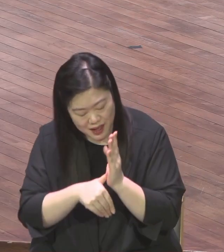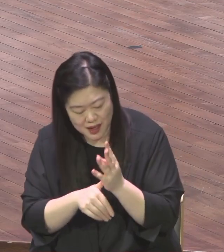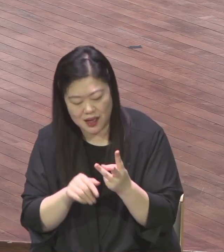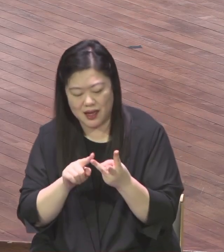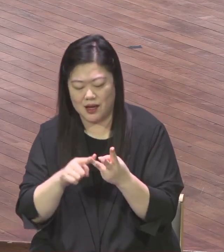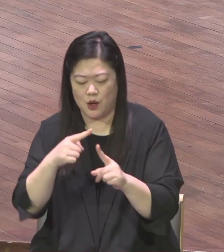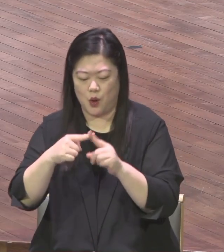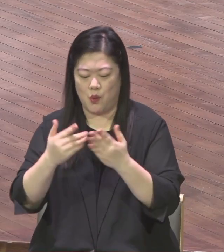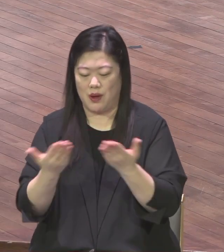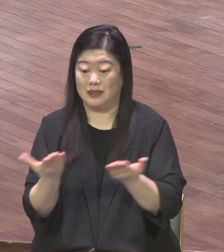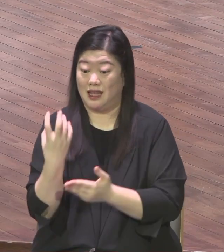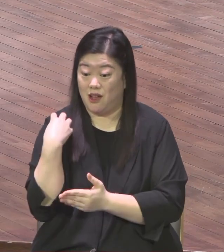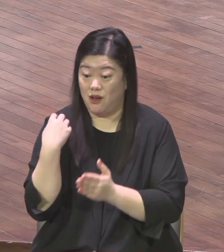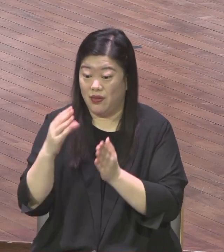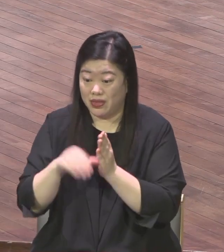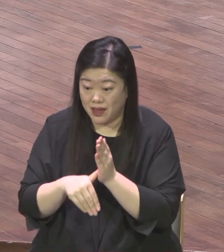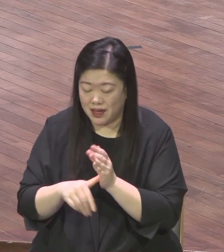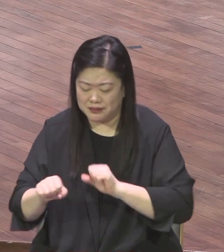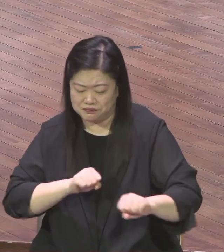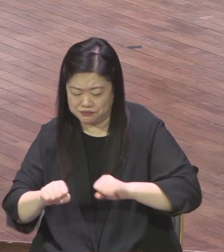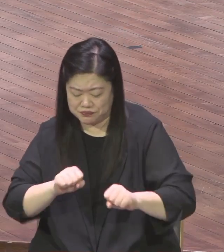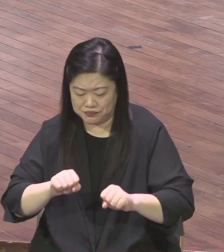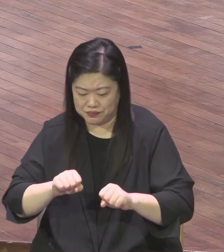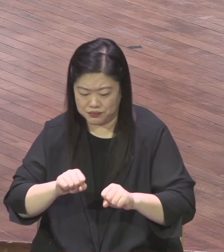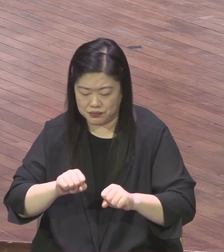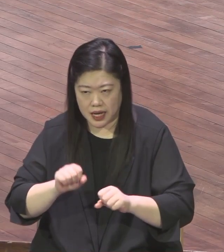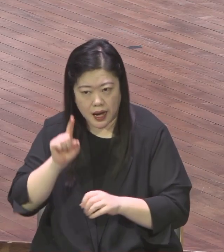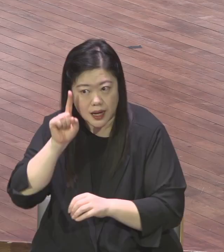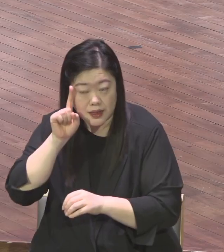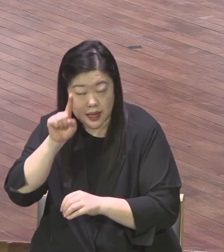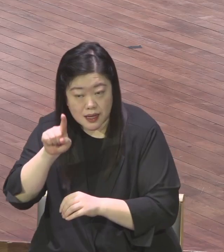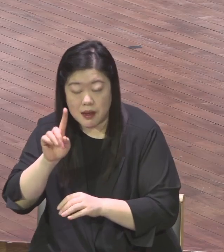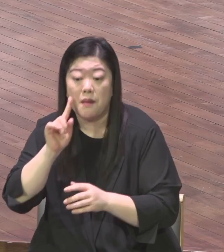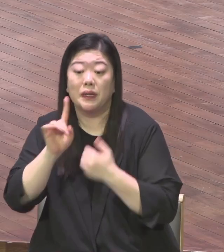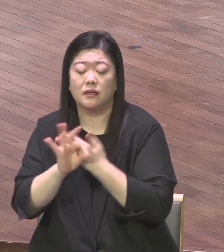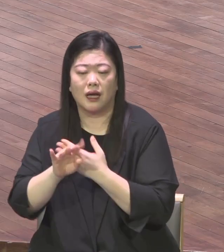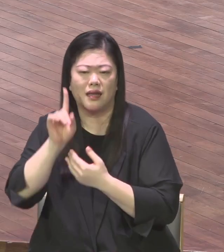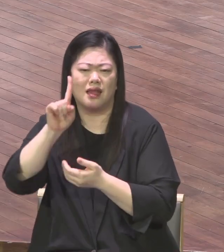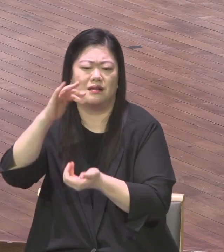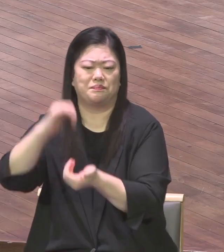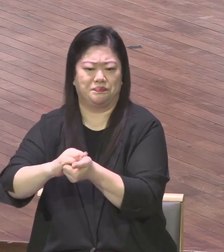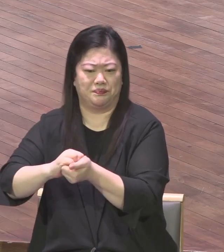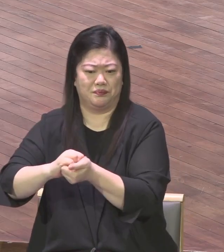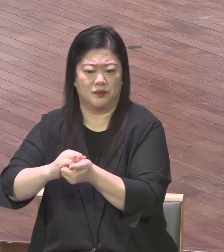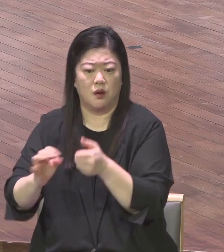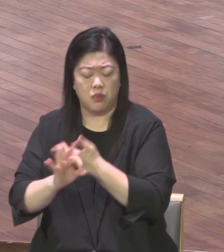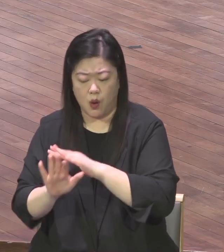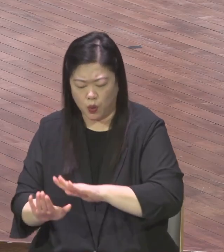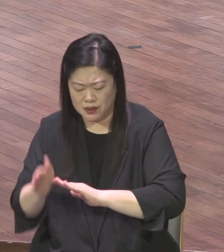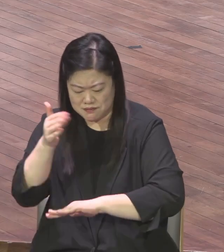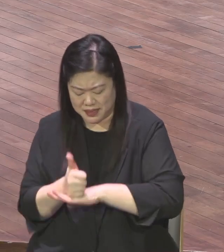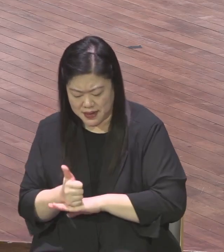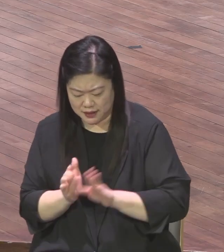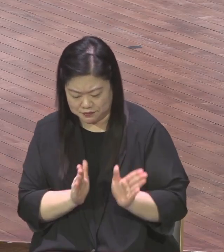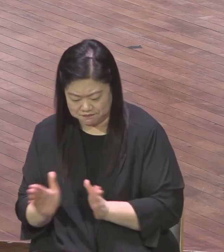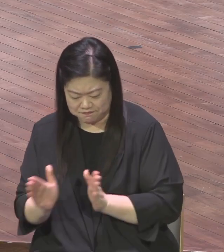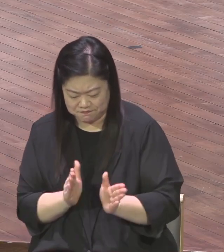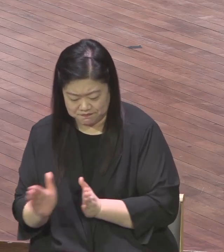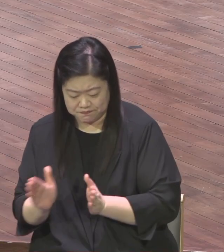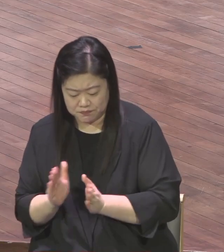사역도 매일 새로워집니다. 시한부 인생 살면 매일 오늘 또 하나님